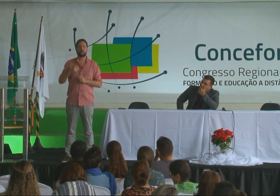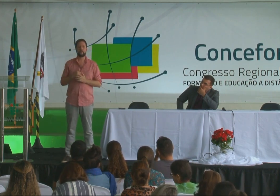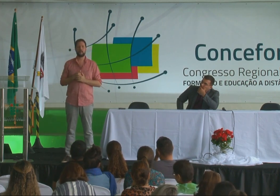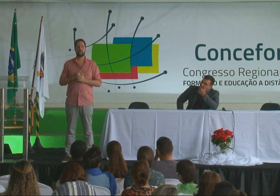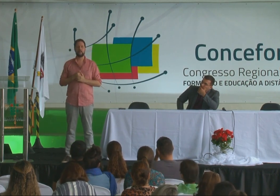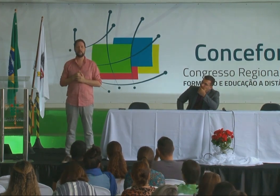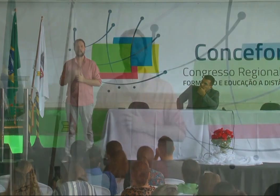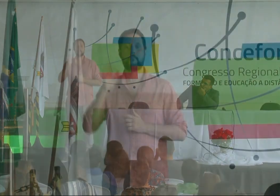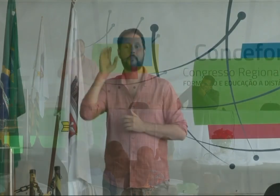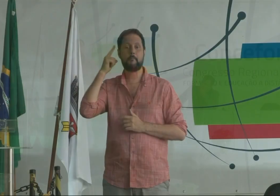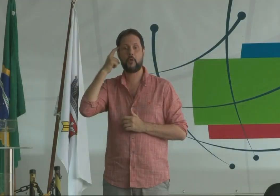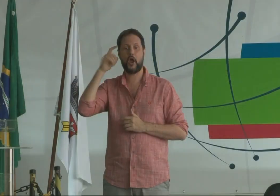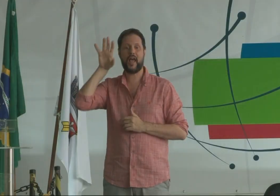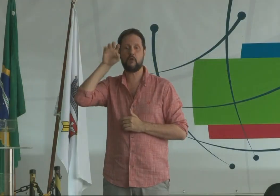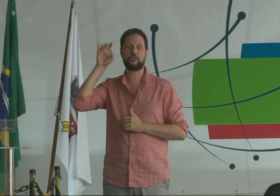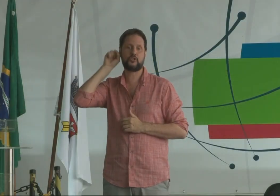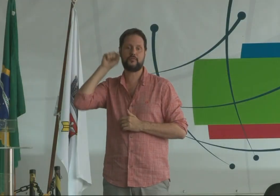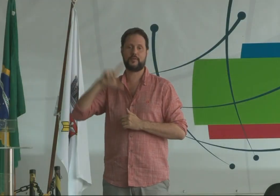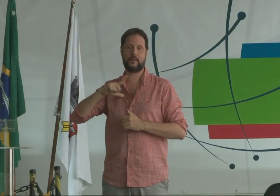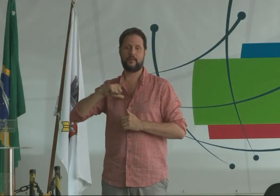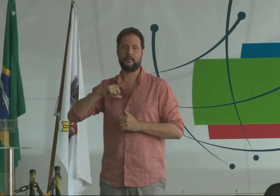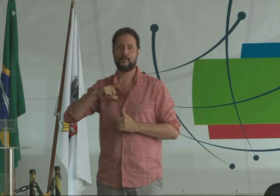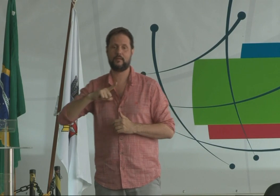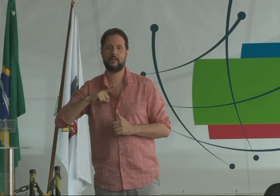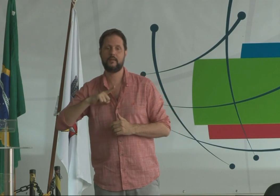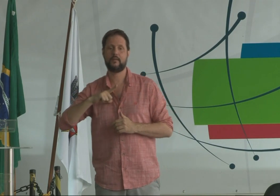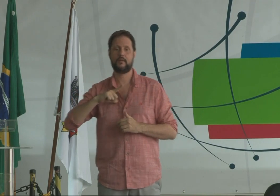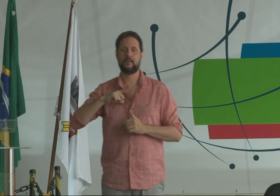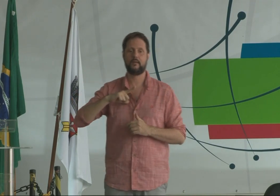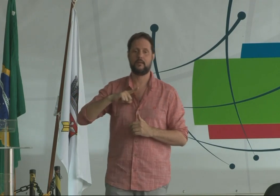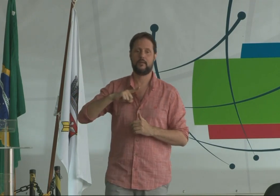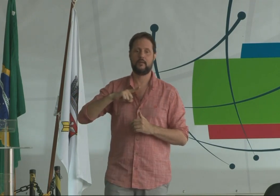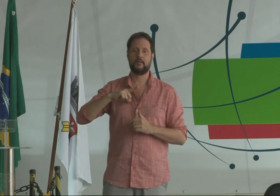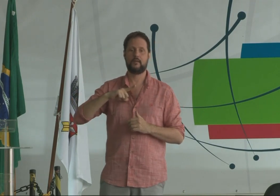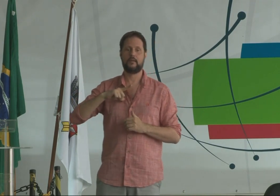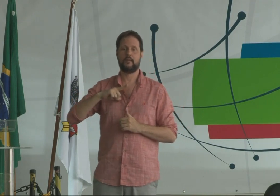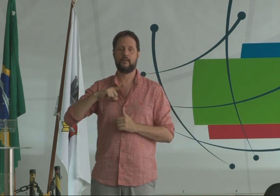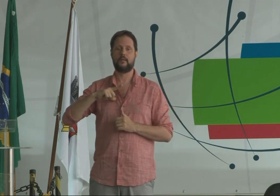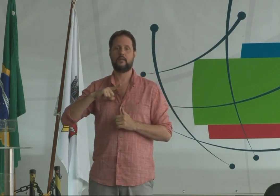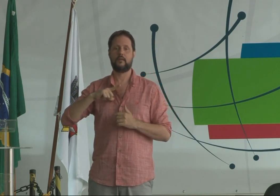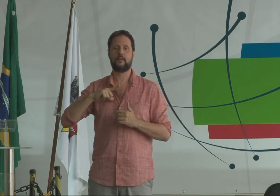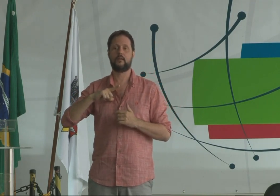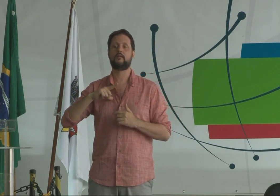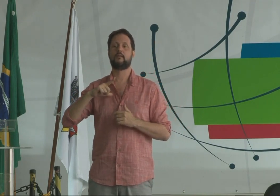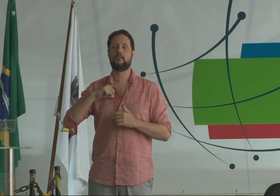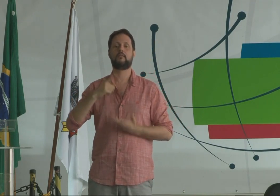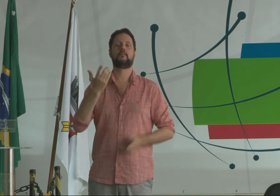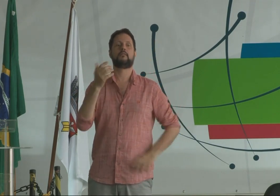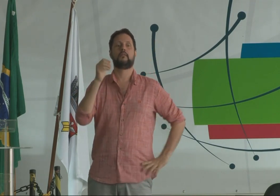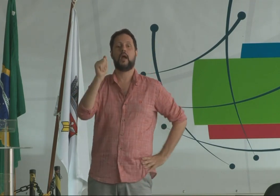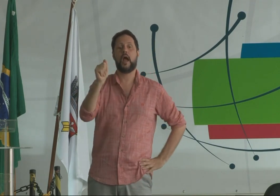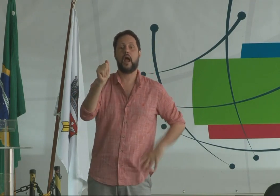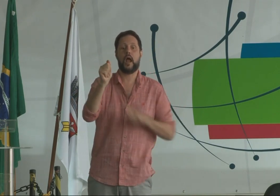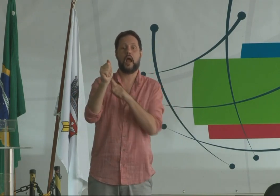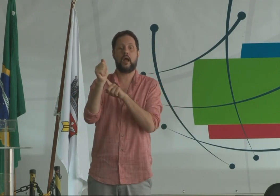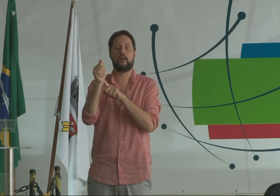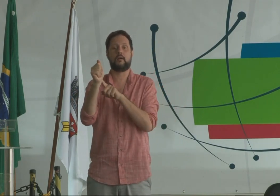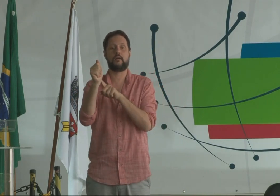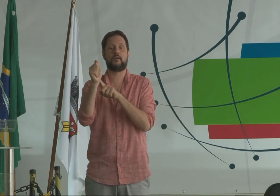A a alguma palavra que eles já conhecem, que eles têm na questão da memória ultima e que ajuda eles nesse sentido. Então, quando eu